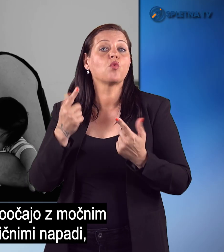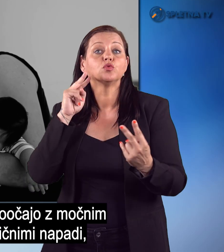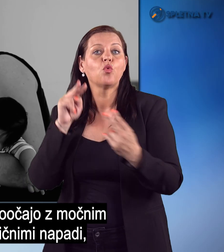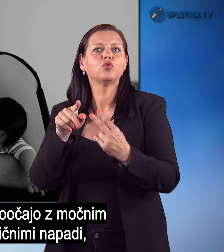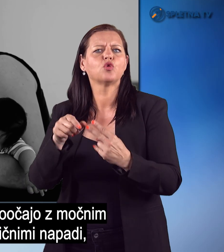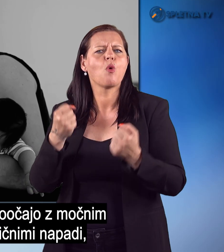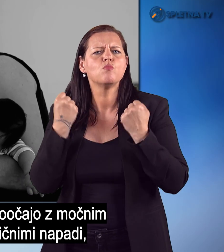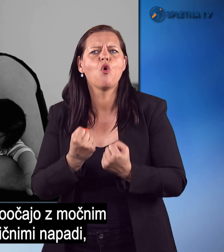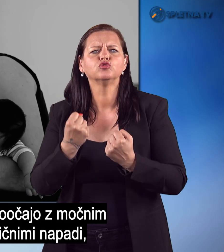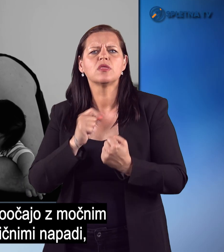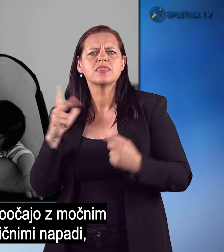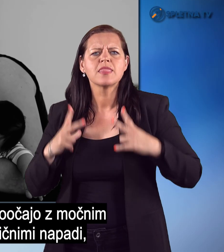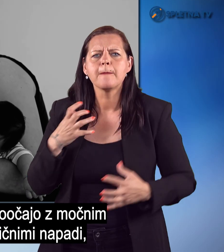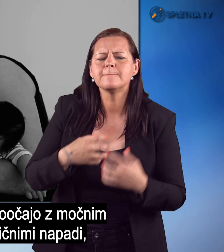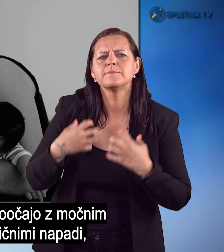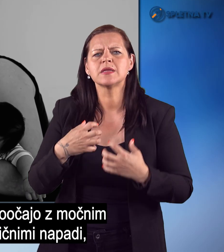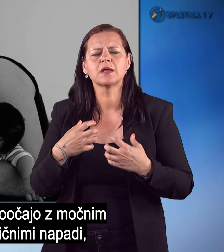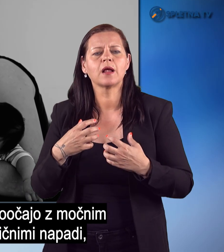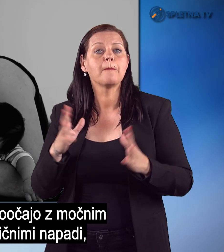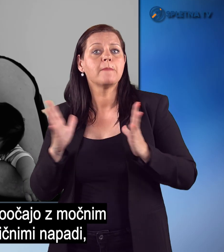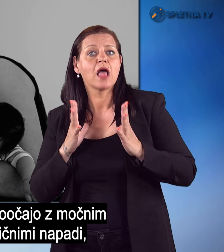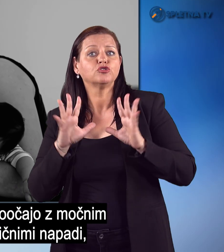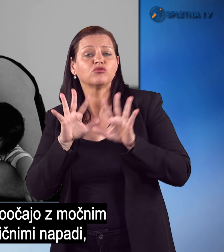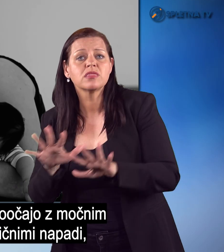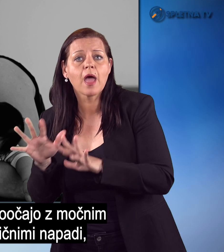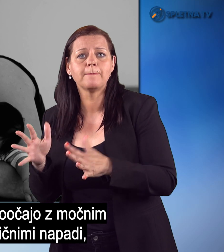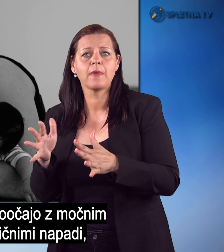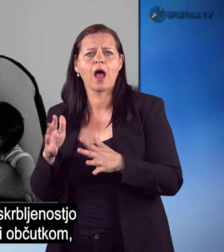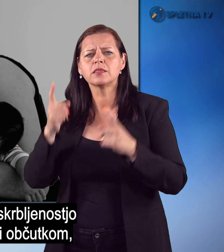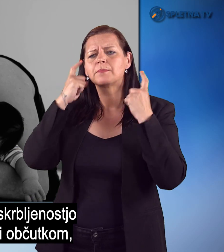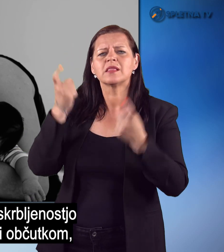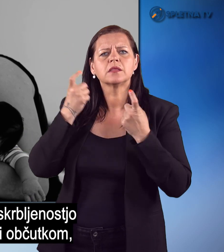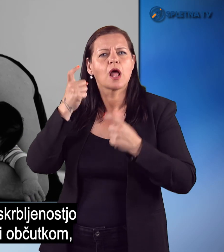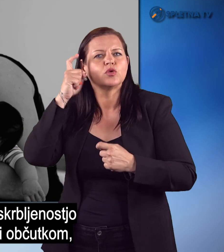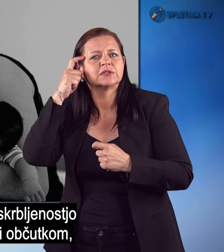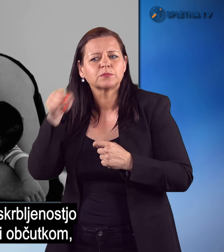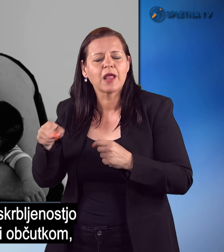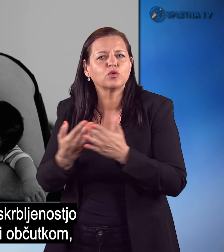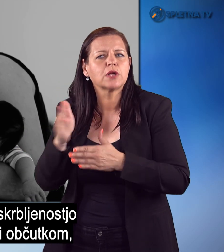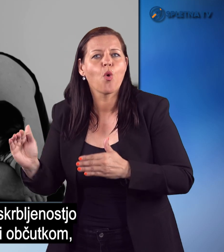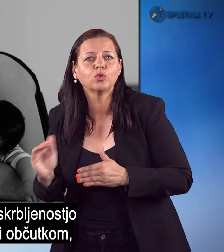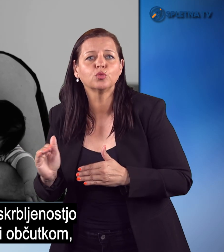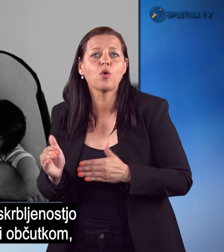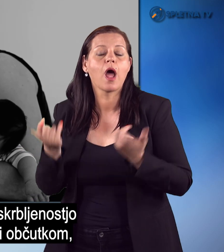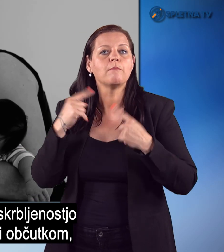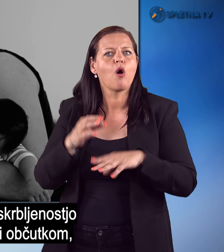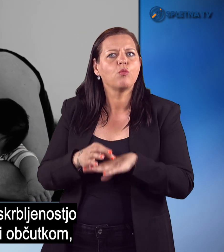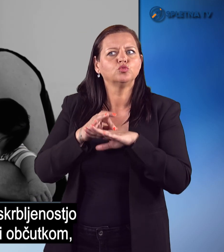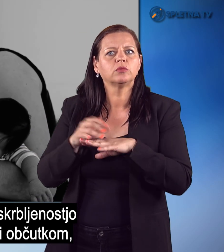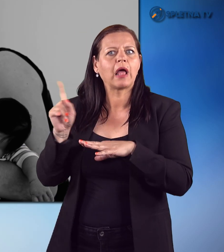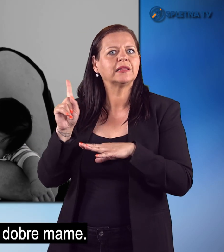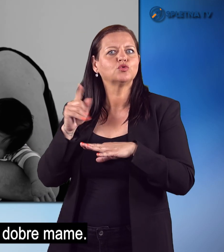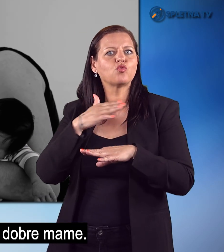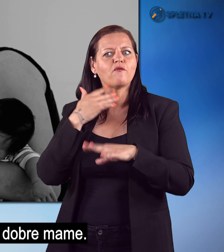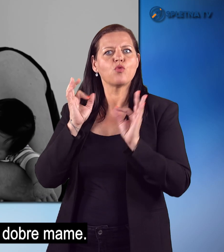Druge se lahko soočajo z močnim nemirom, paničnimi napadi, pretirano zaskrbljenostjo za otroka ali občutkom,